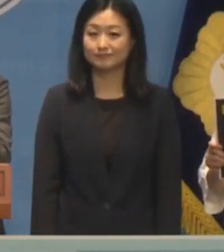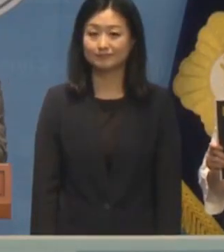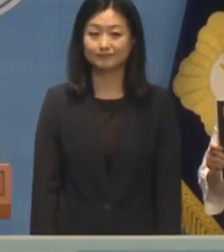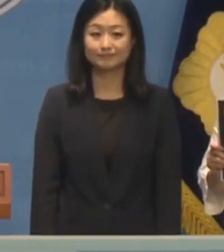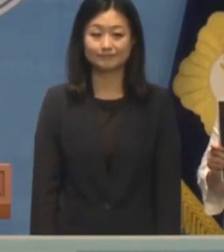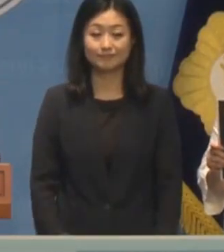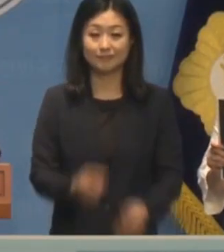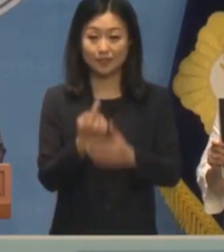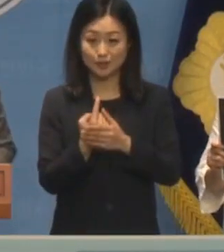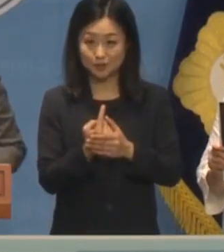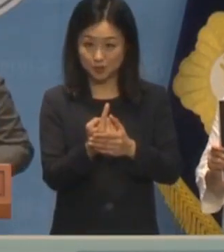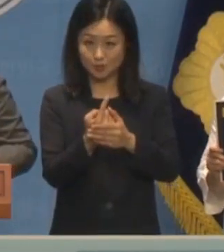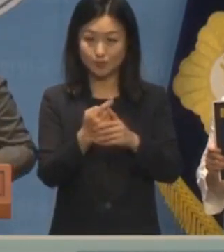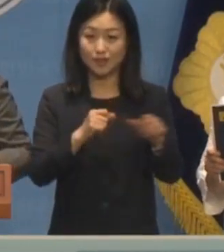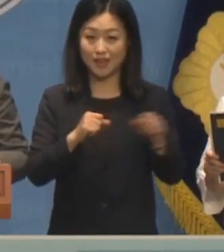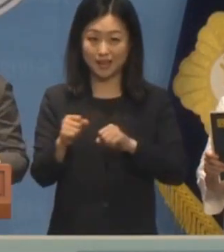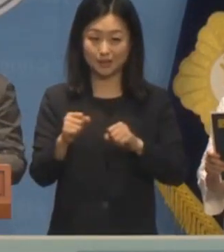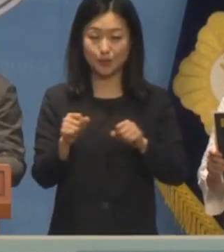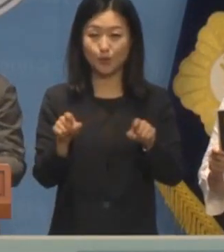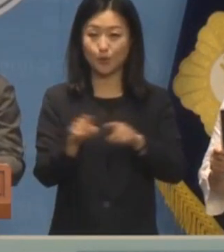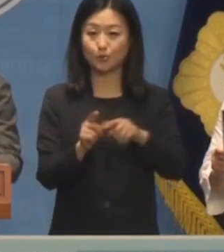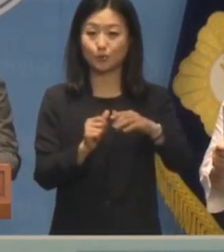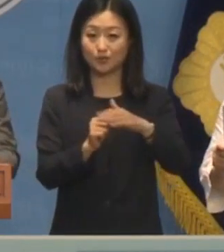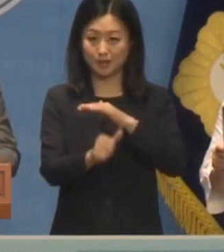네, 촛불행동 공동대표 구본기입니다.